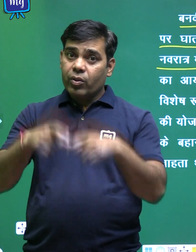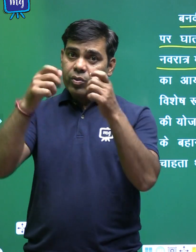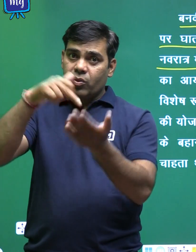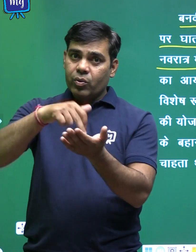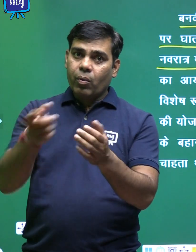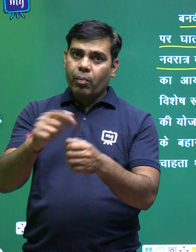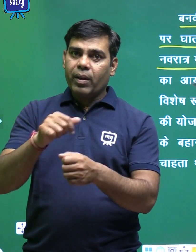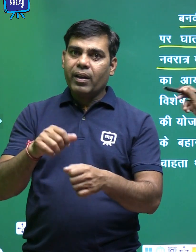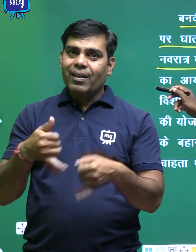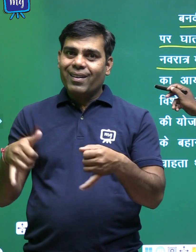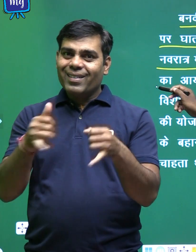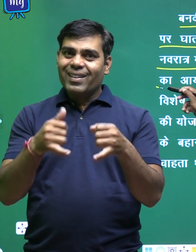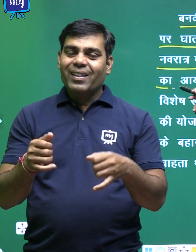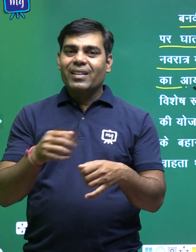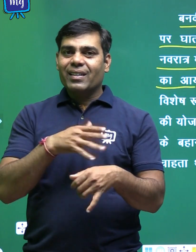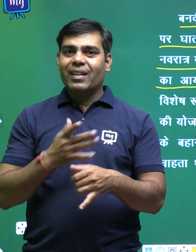का